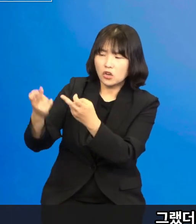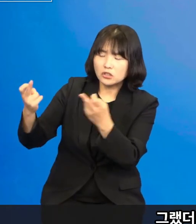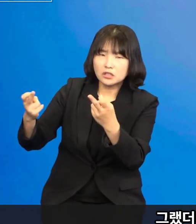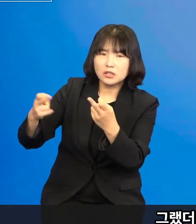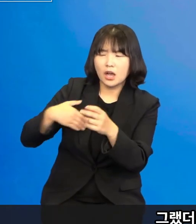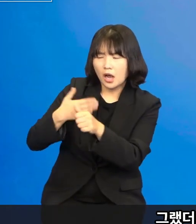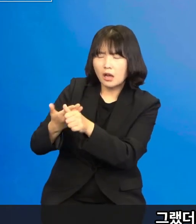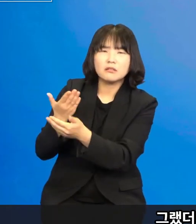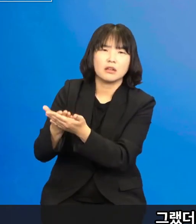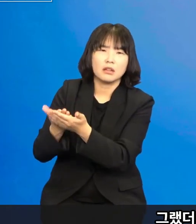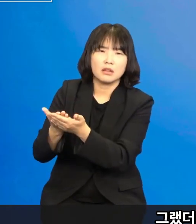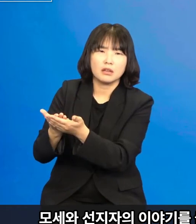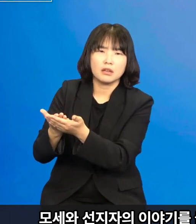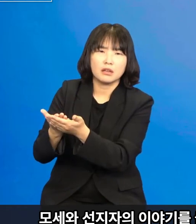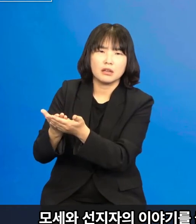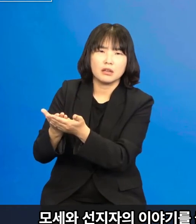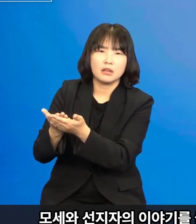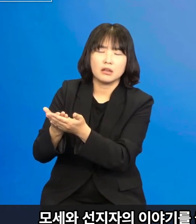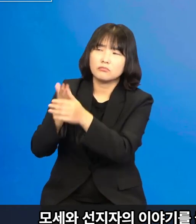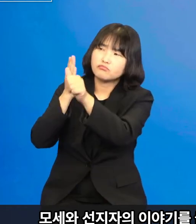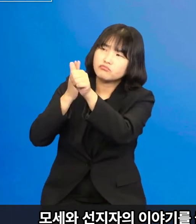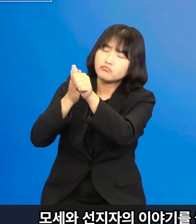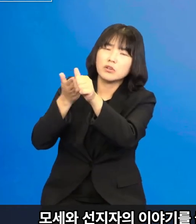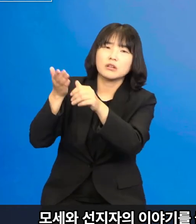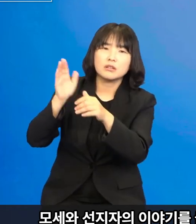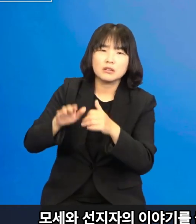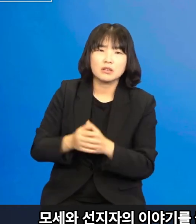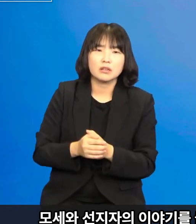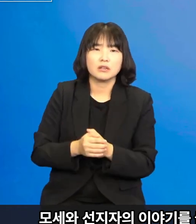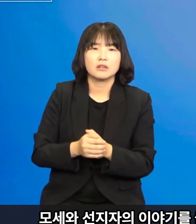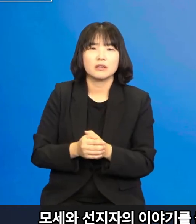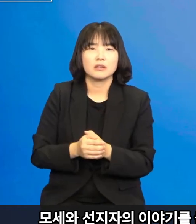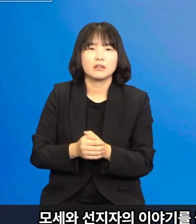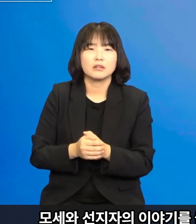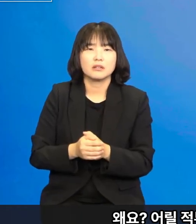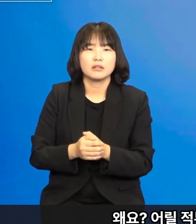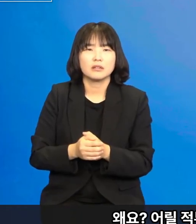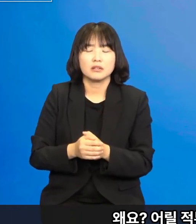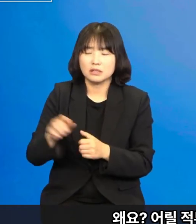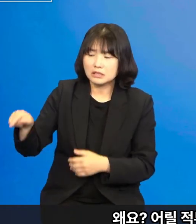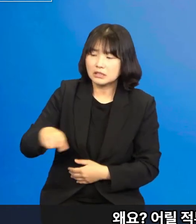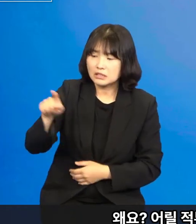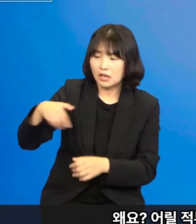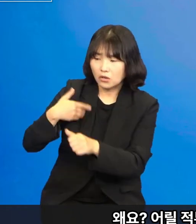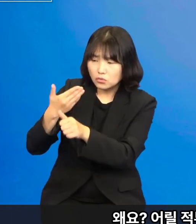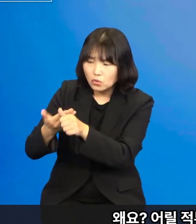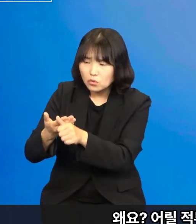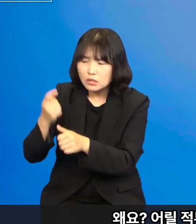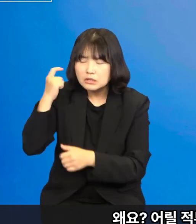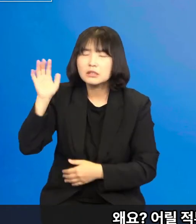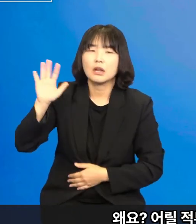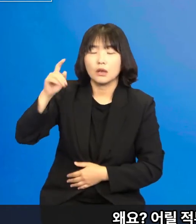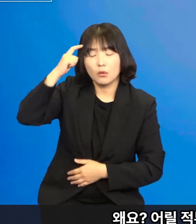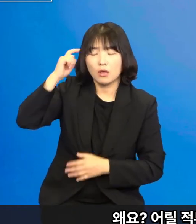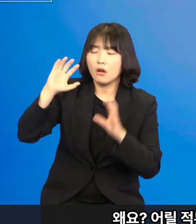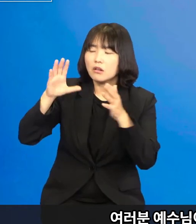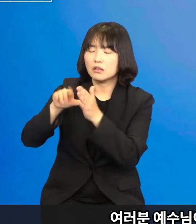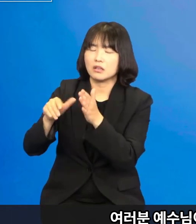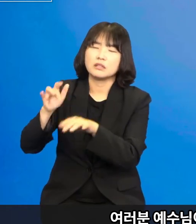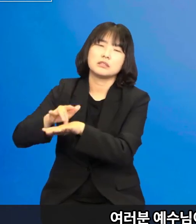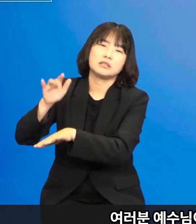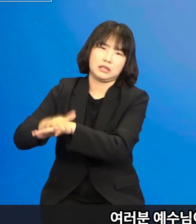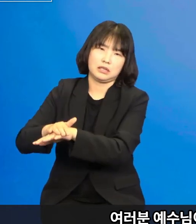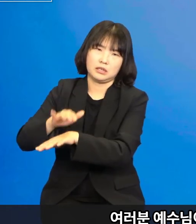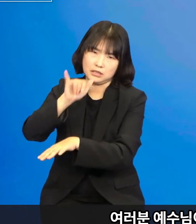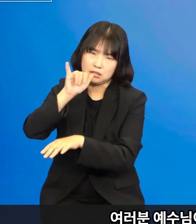그랬더니 뭐라고 하죠? 모세와 선지자의 이야기를 들을지라도 그들은 듣지 않을 것이다. 왜요? 어릴 적부터 습관이었기 때문에.